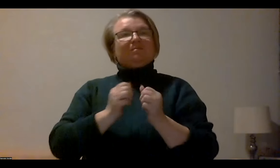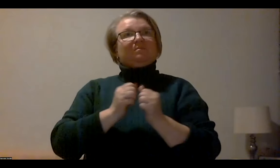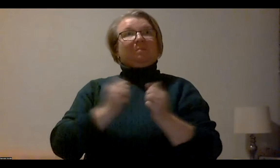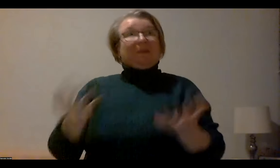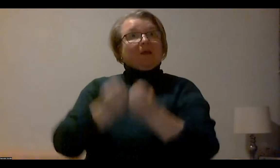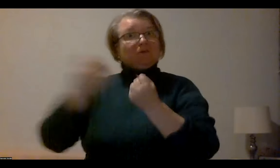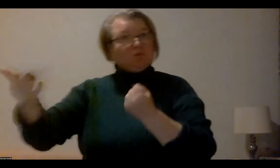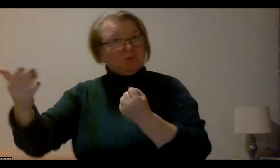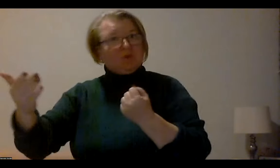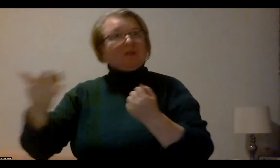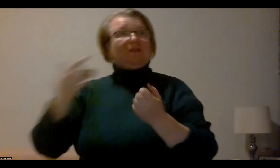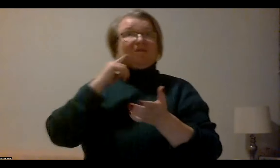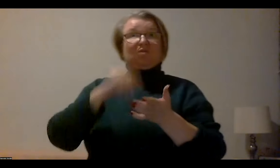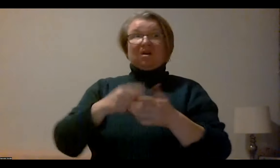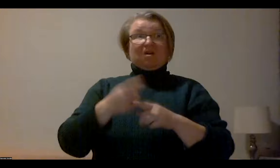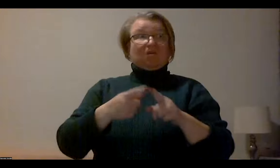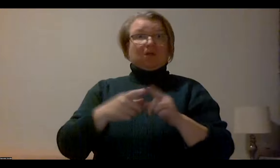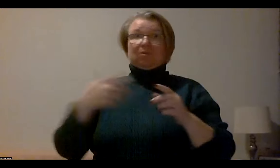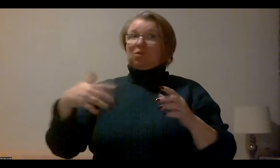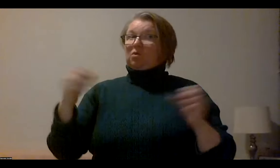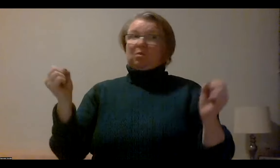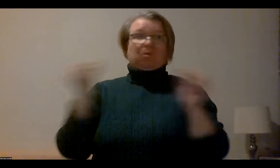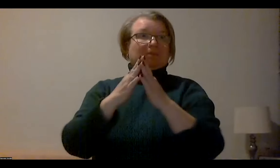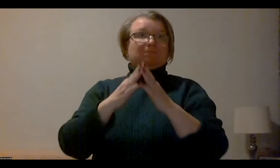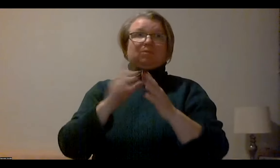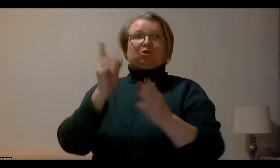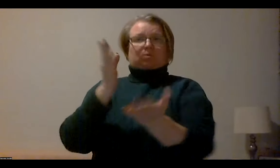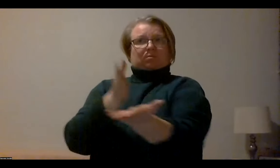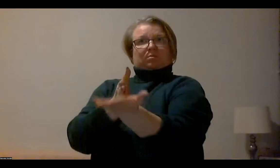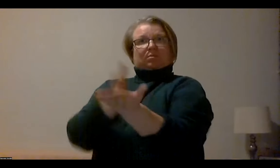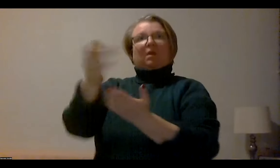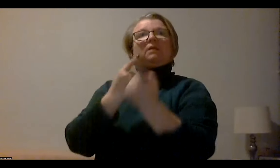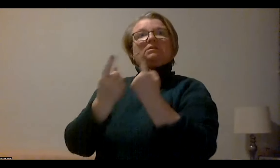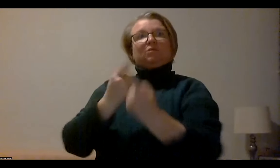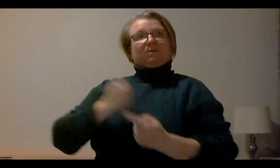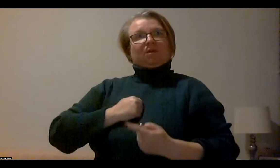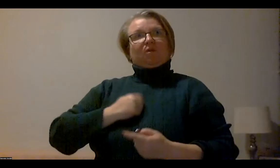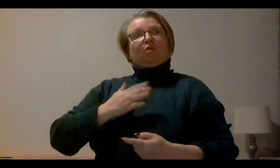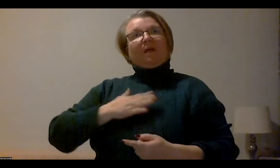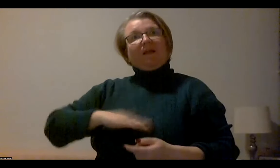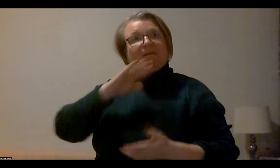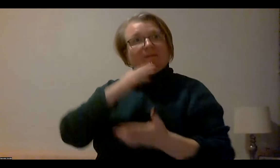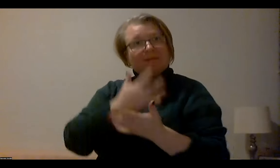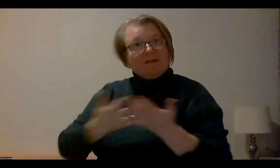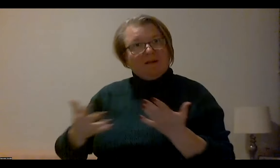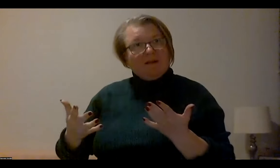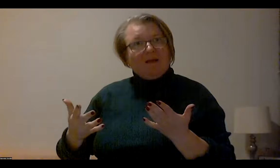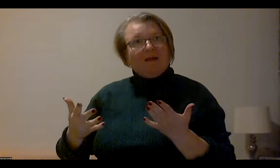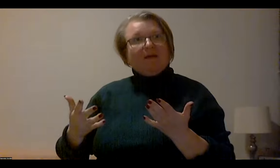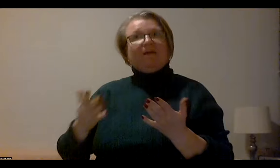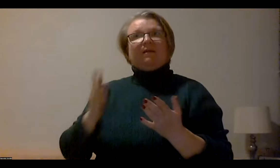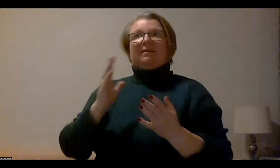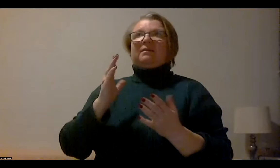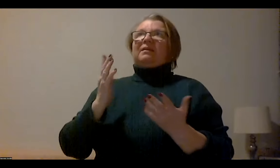käyttää, tai että pelastuslaitoksen puolella niin me tiedetään,